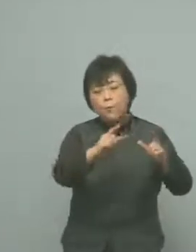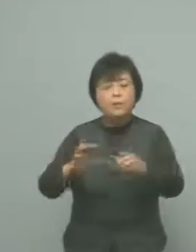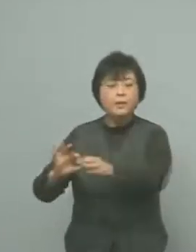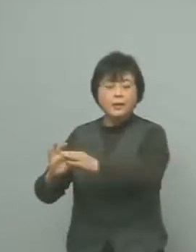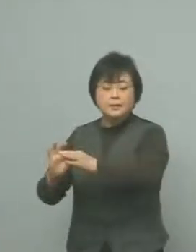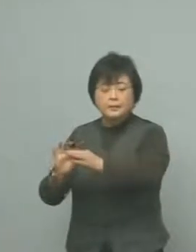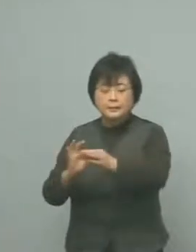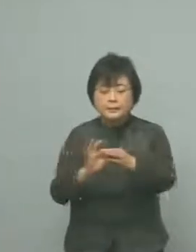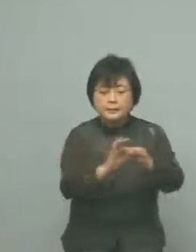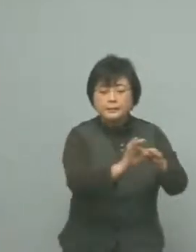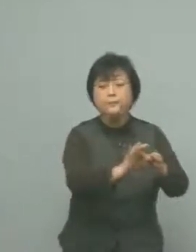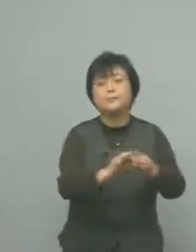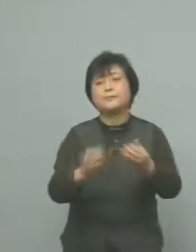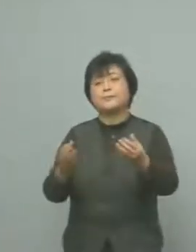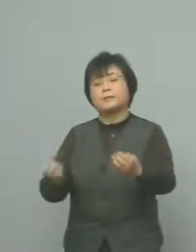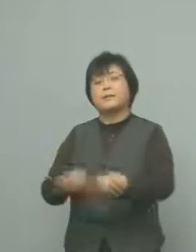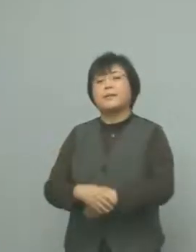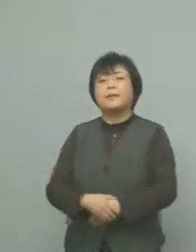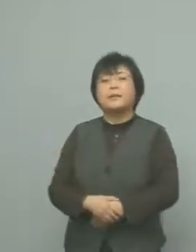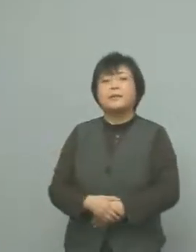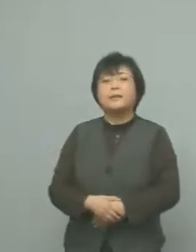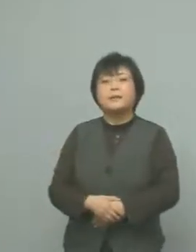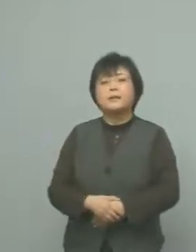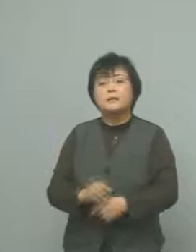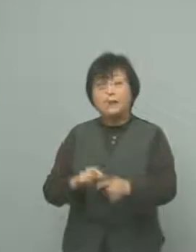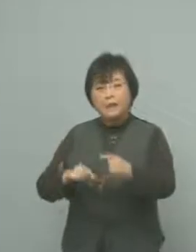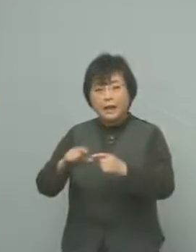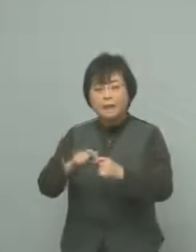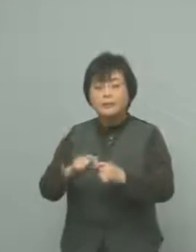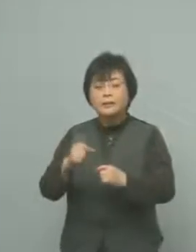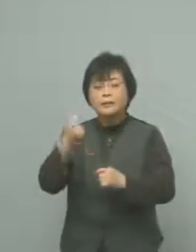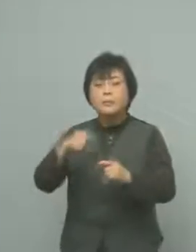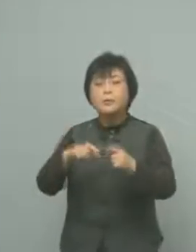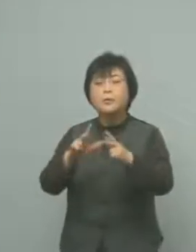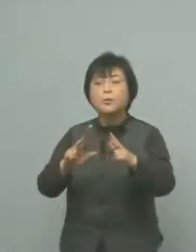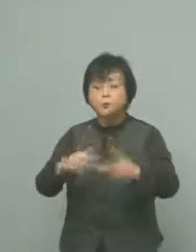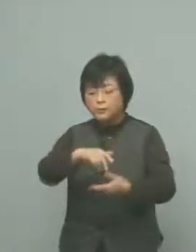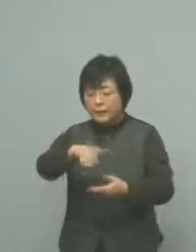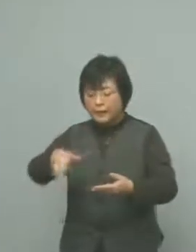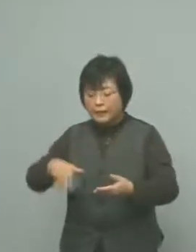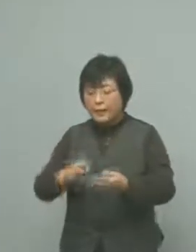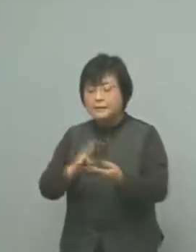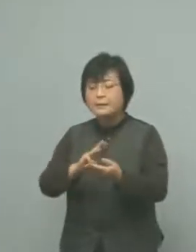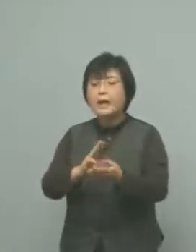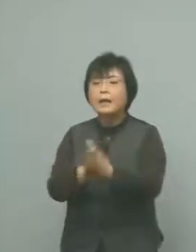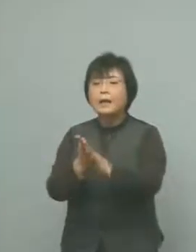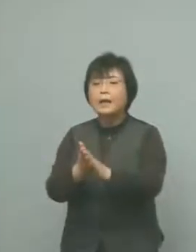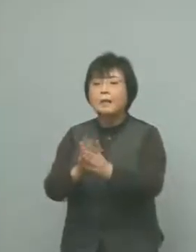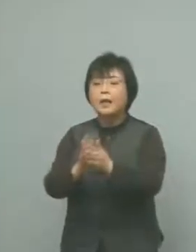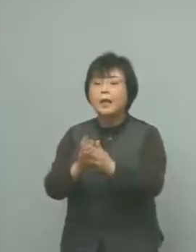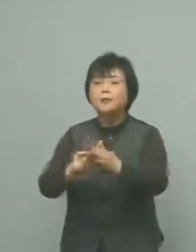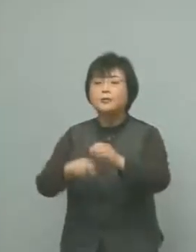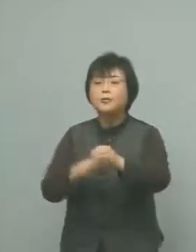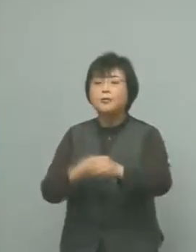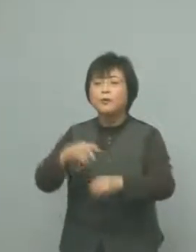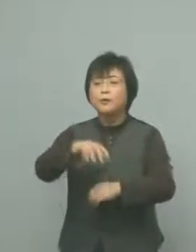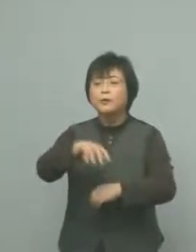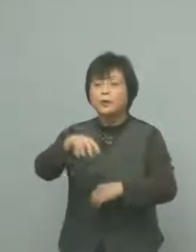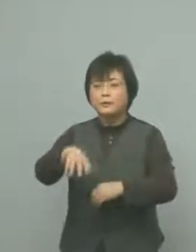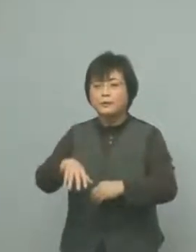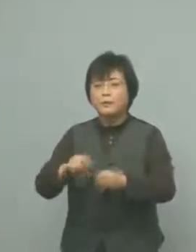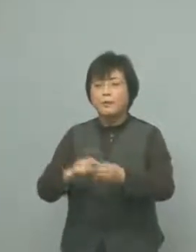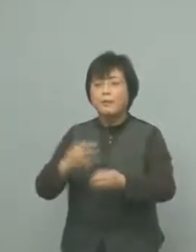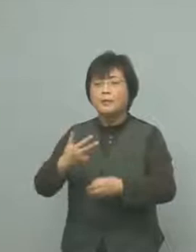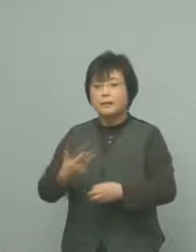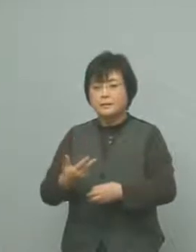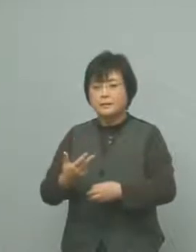道路でつながりました。さらに南東北エリア3県の県庁所在地であります